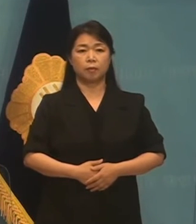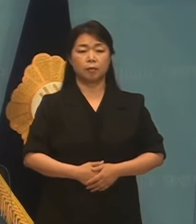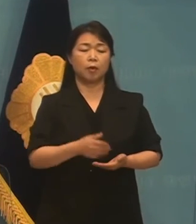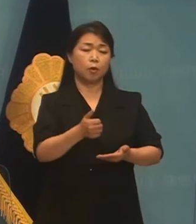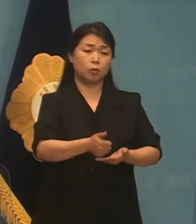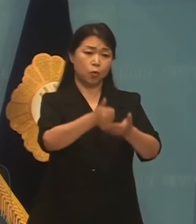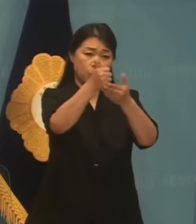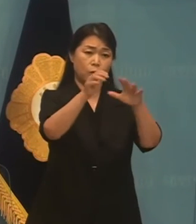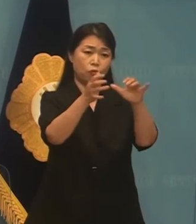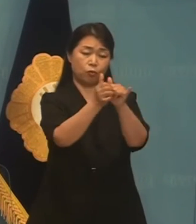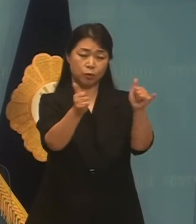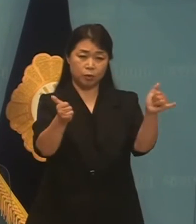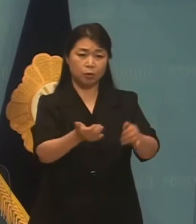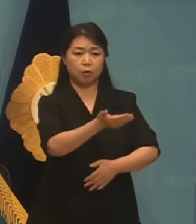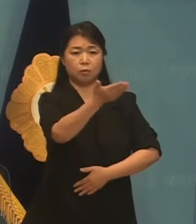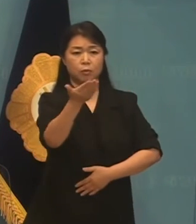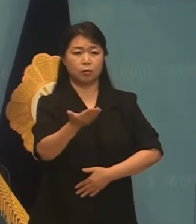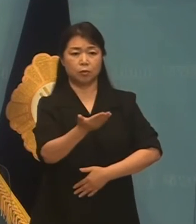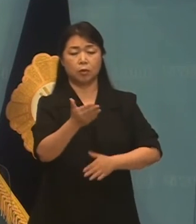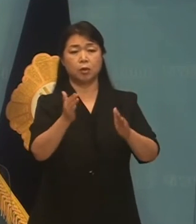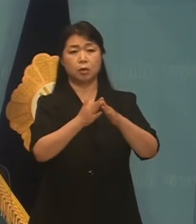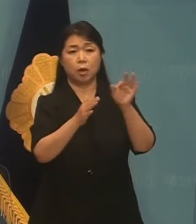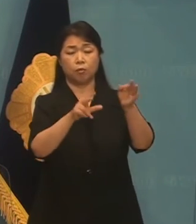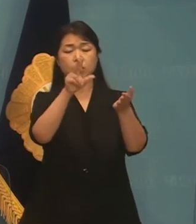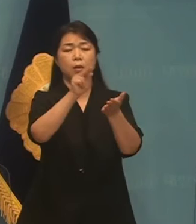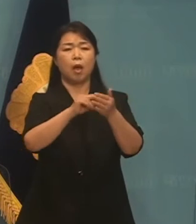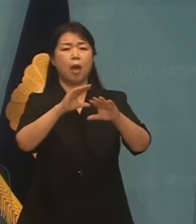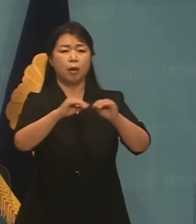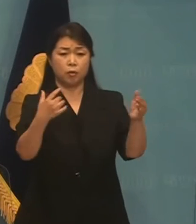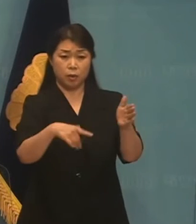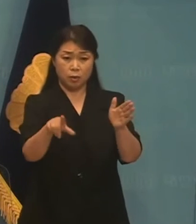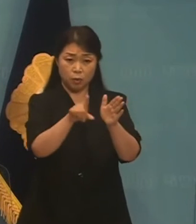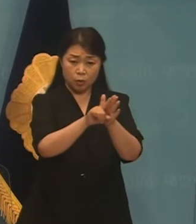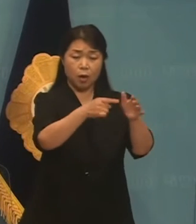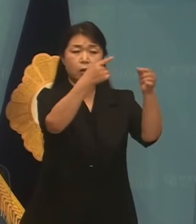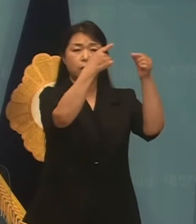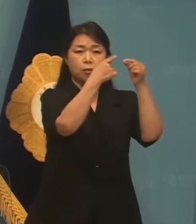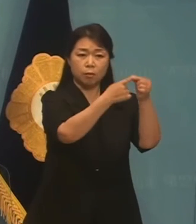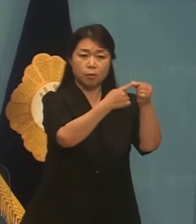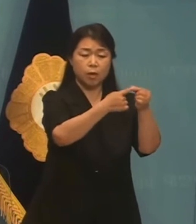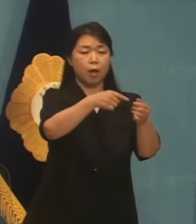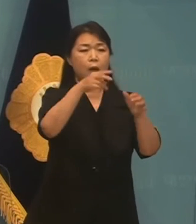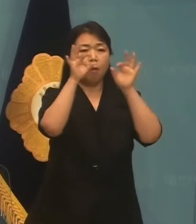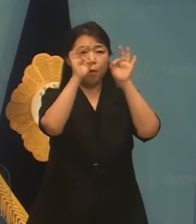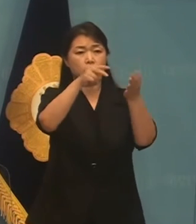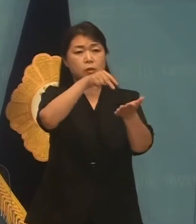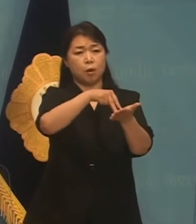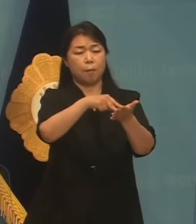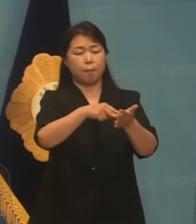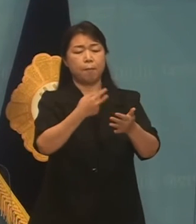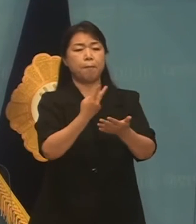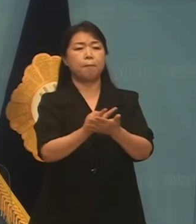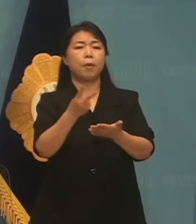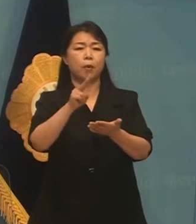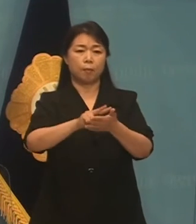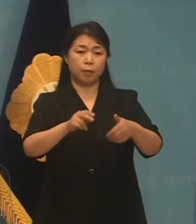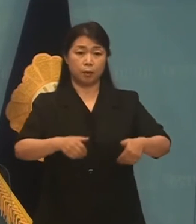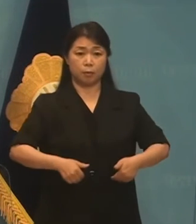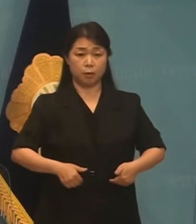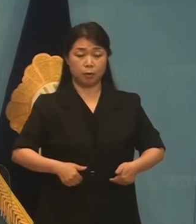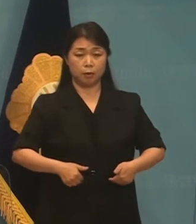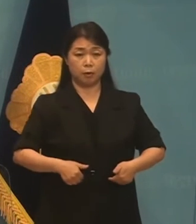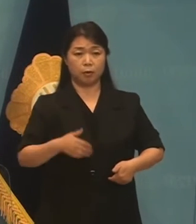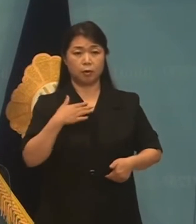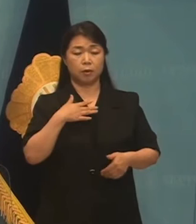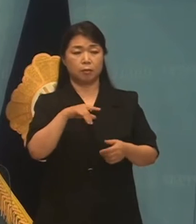존경하는 국민 여러분, 집값 문제 해결을 위해서는 첫째, 관점의 전환이 필요합니다.